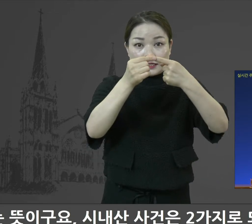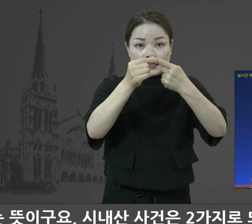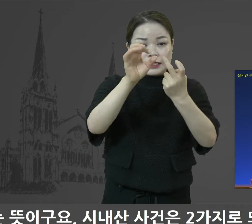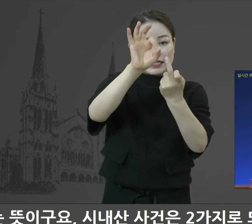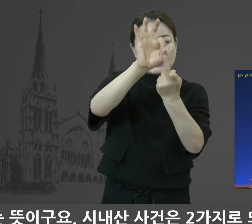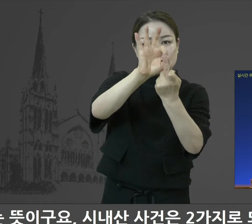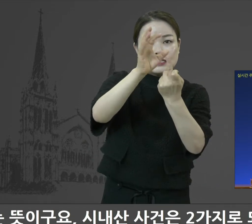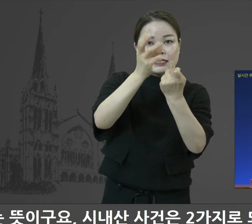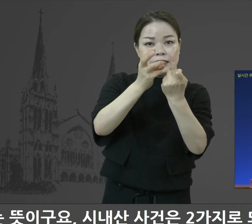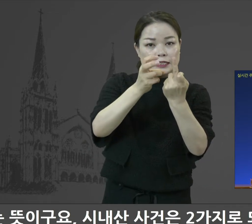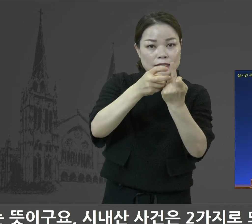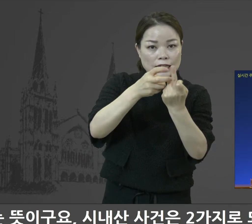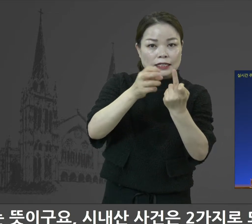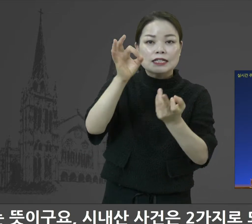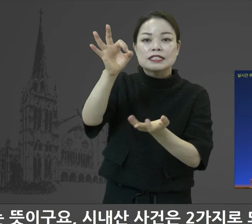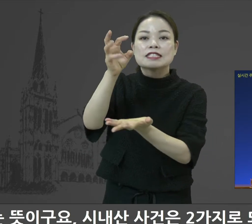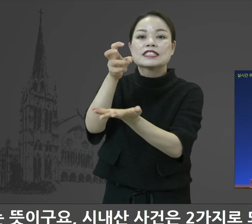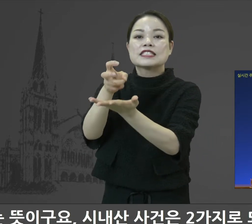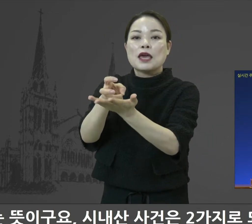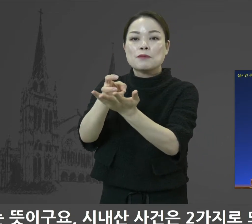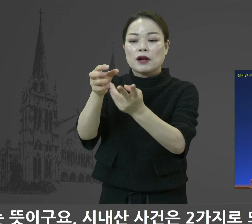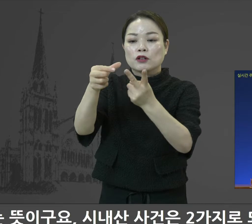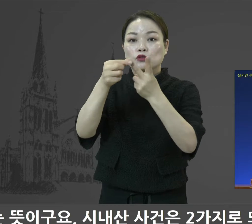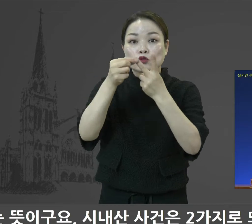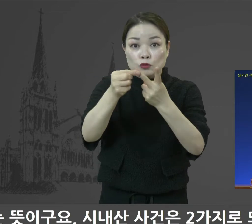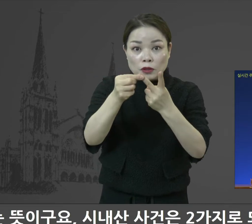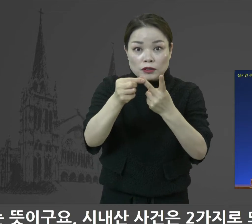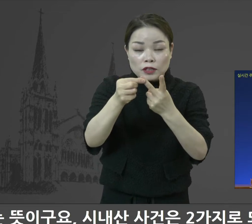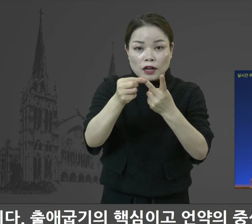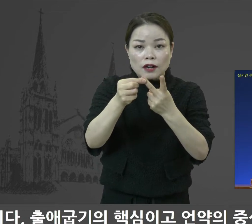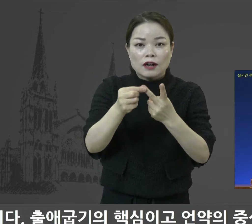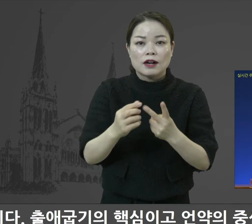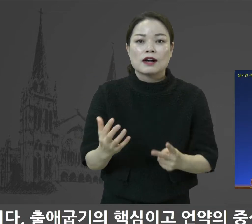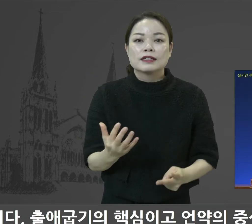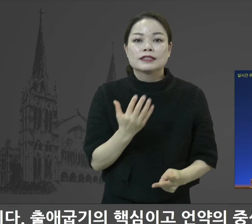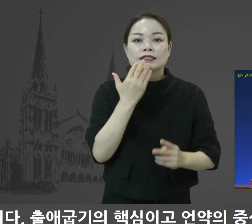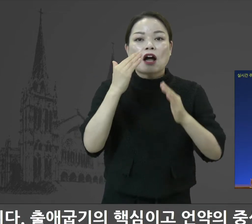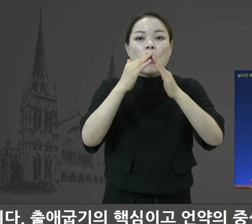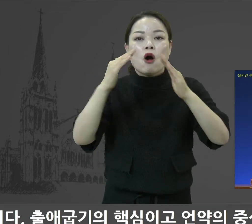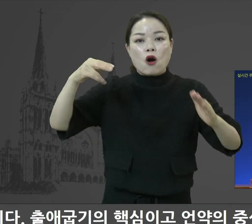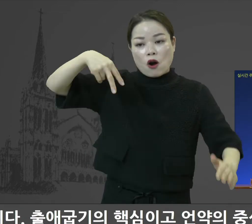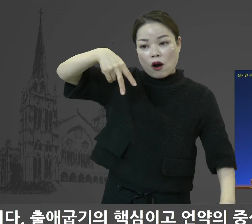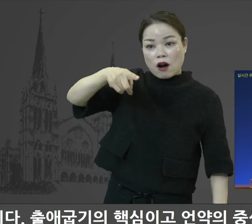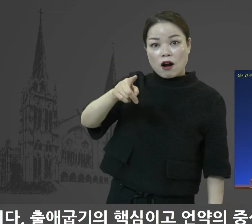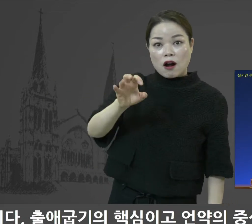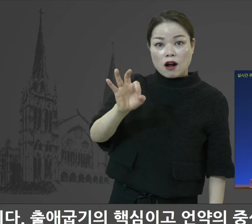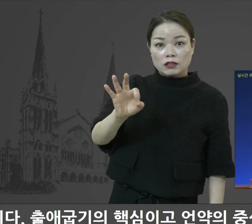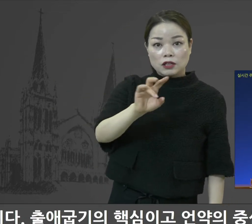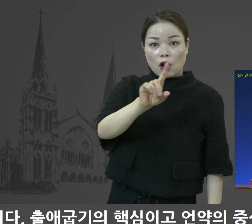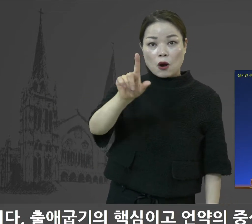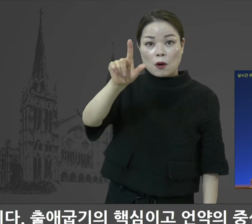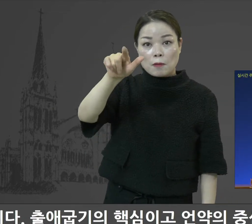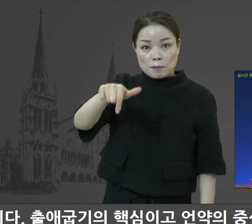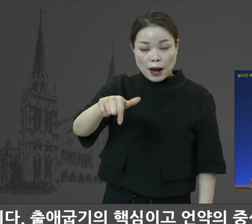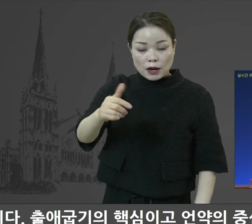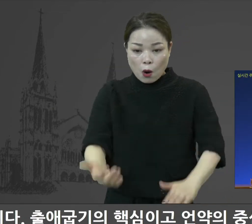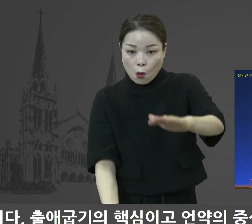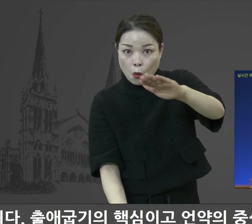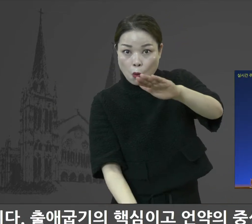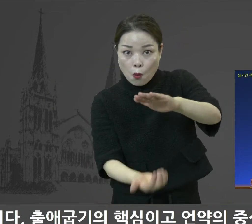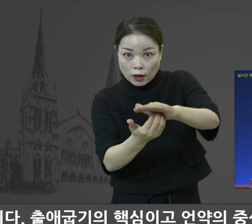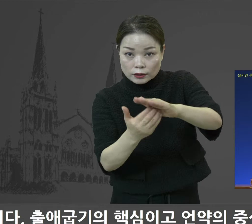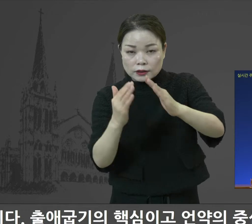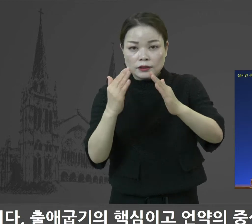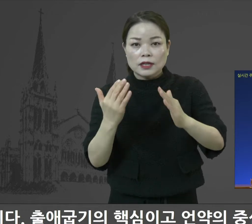시내산에서 십계명을 주셨고, 두 번째는 시내산에서 성막을 완성할 수 있도록 성막의